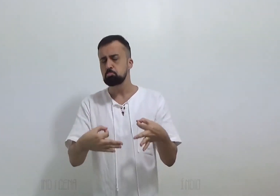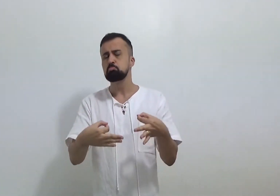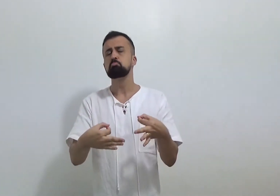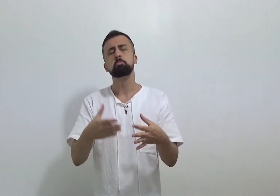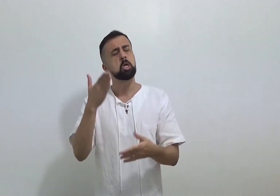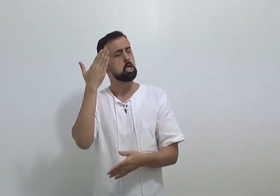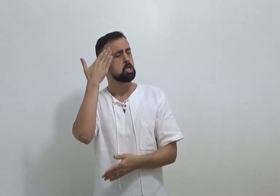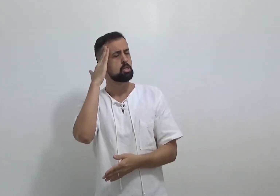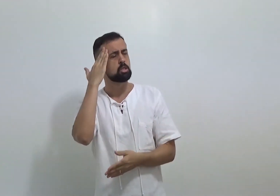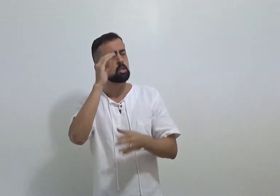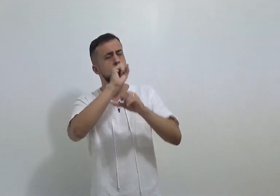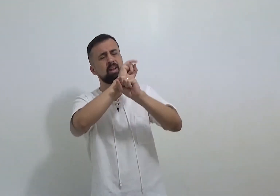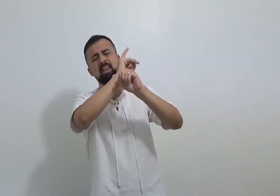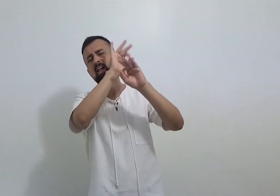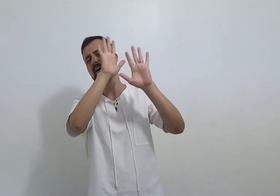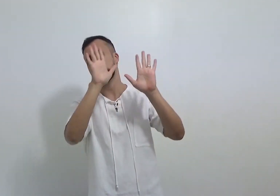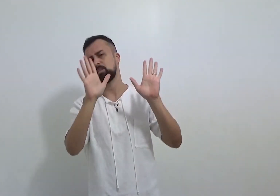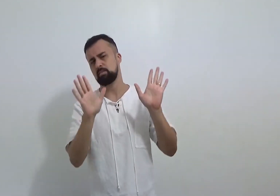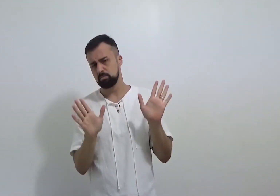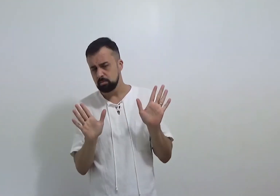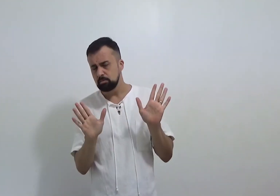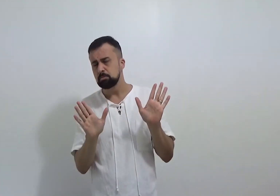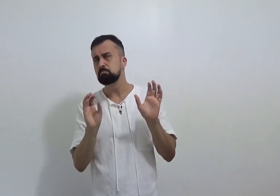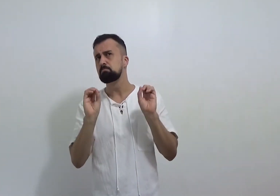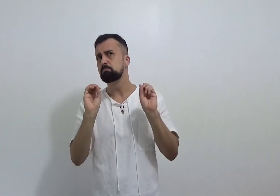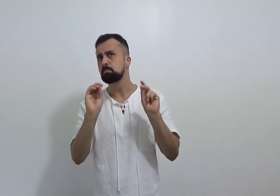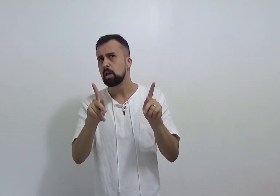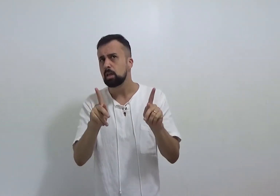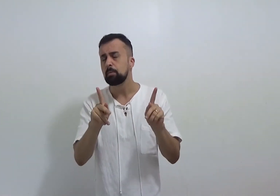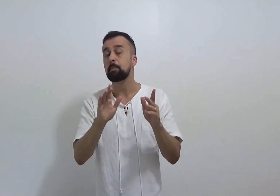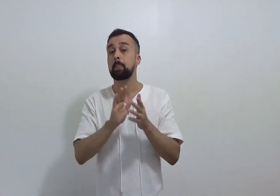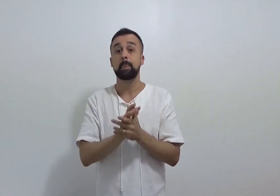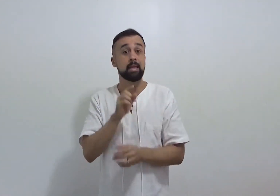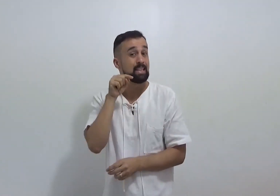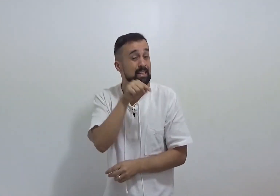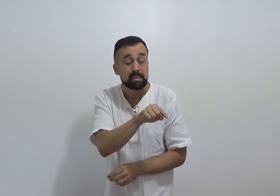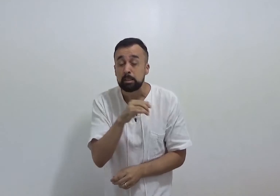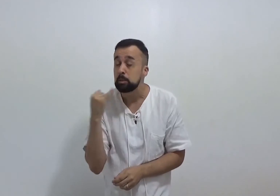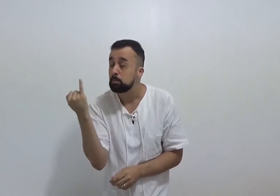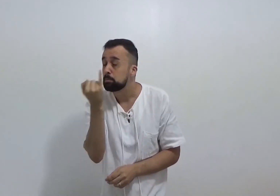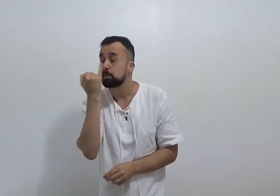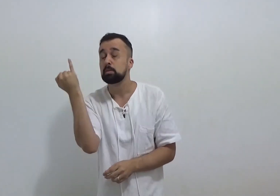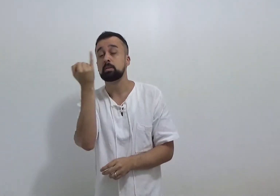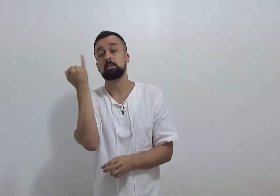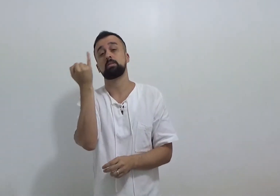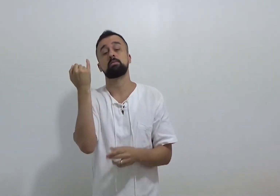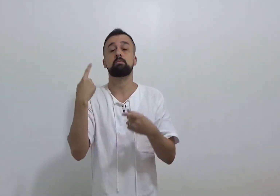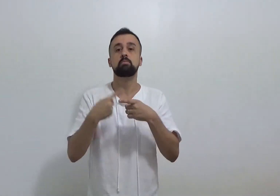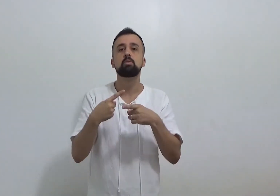e a diferença entre elas. Certo, entendemos